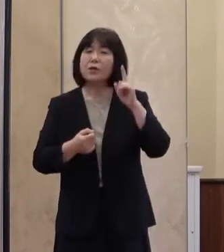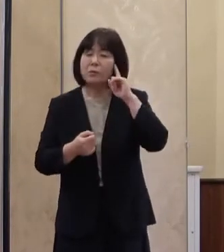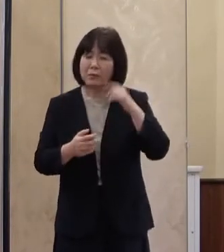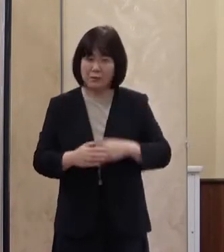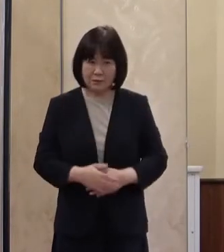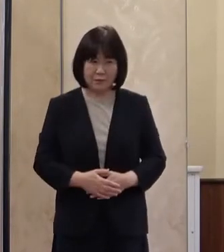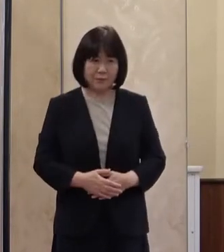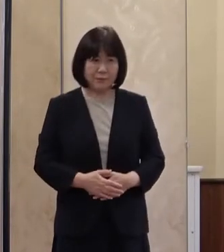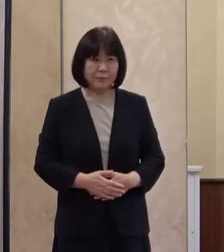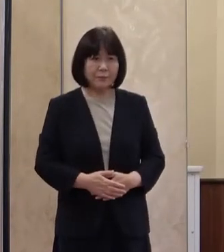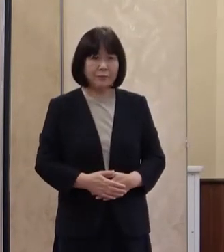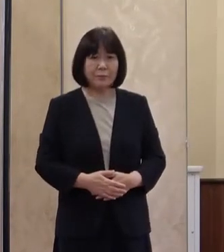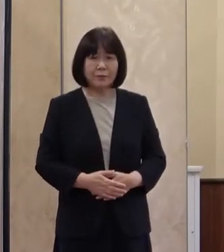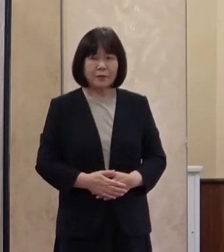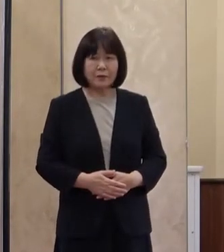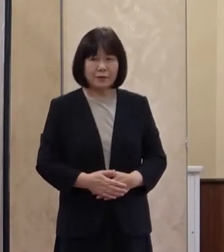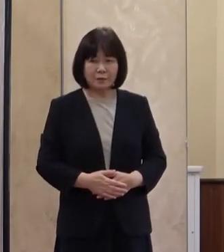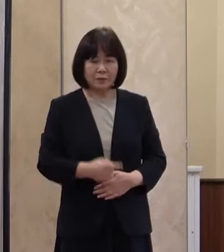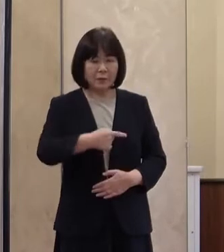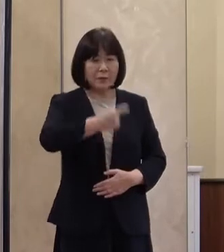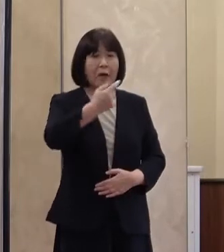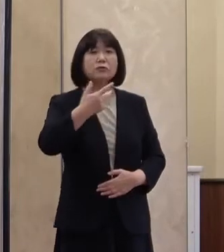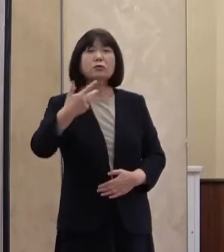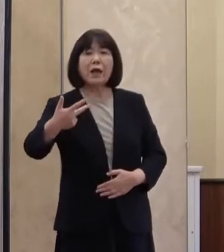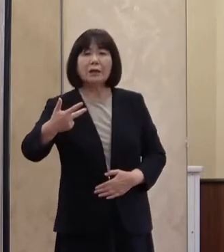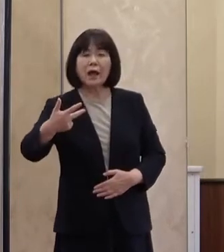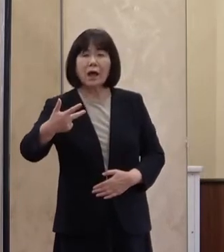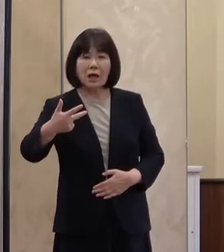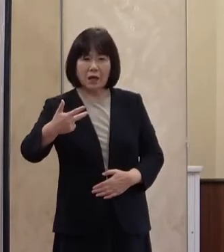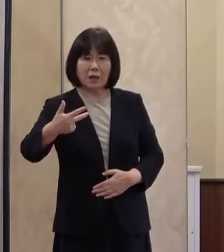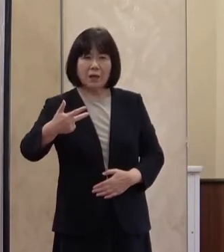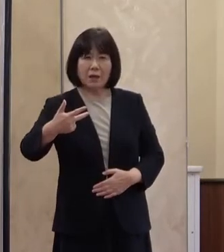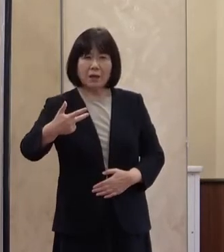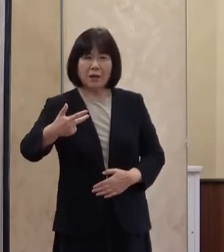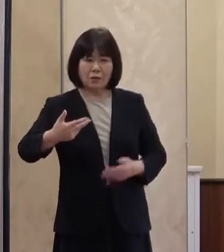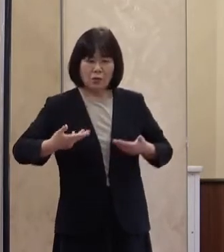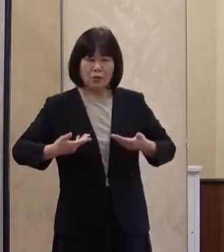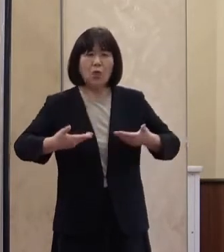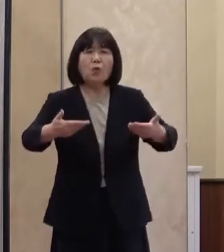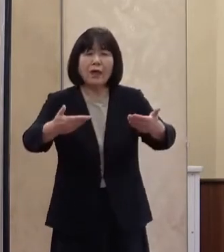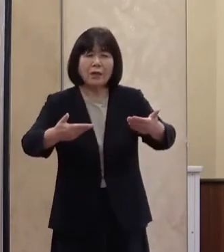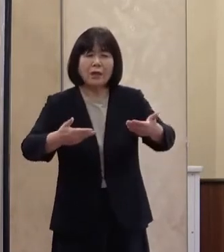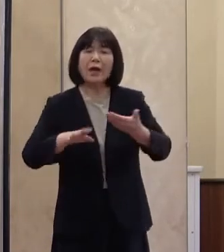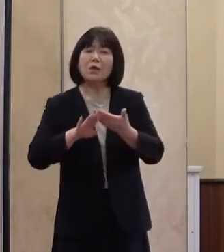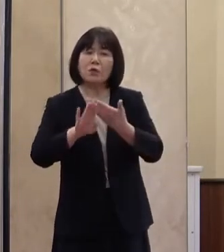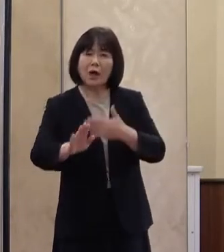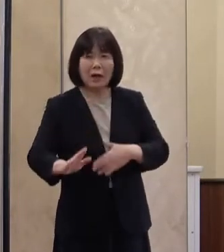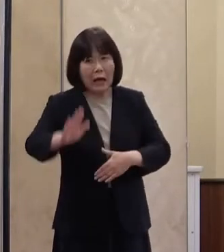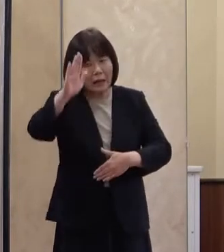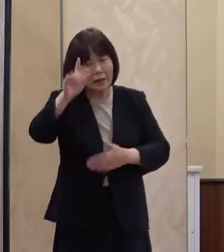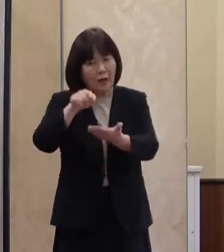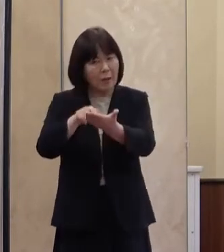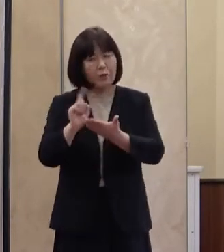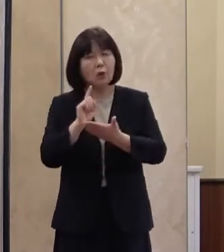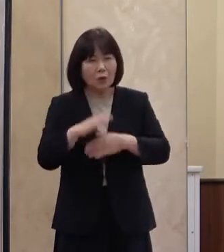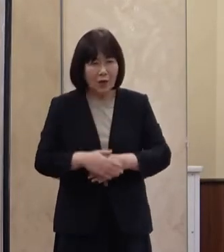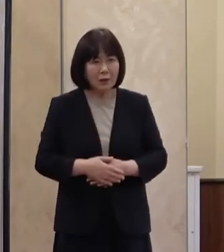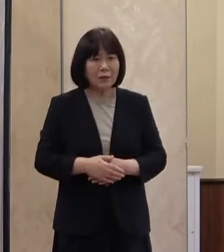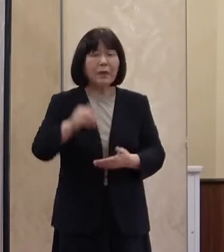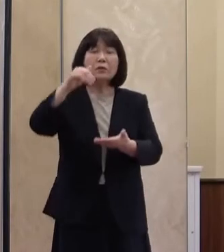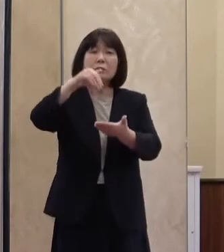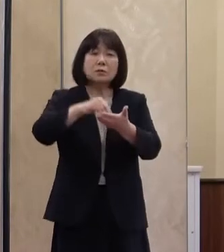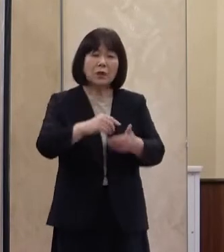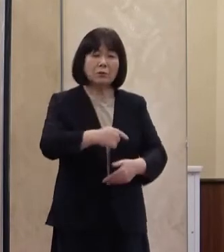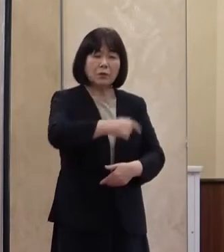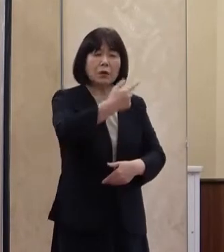。すいません、話は 107以外の別の事業者が商店街を手挙げてきた場合はどうするかというのがあると思うんですけど、少なくともこの107の商店街